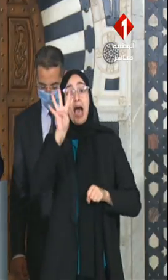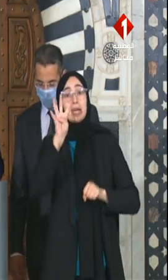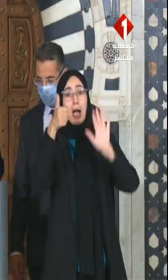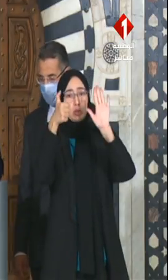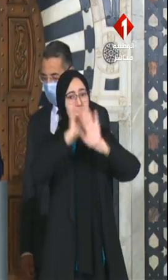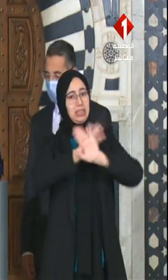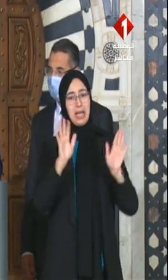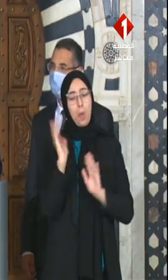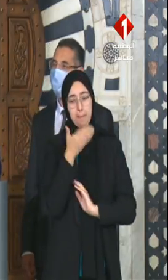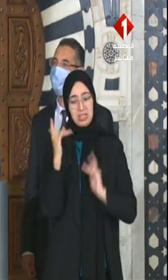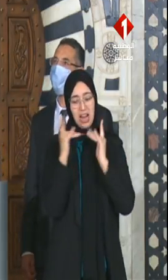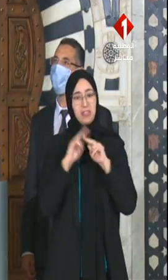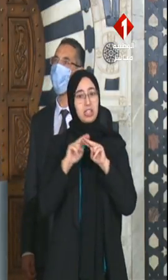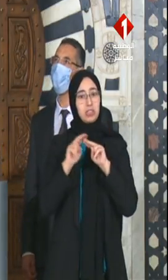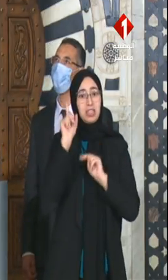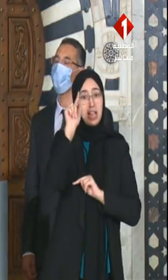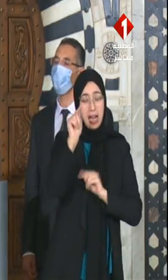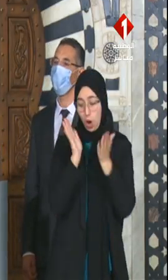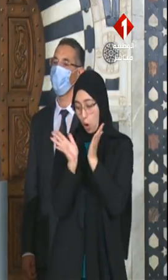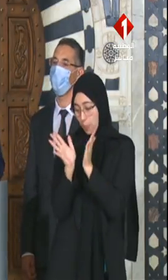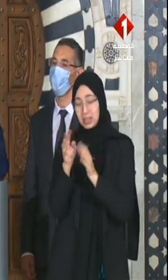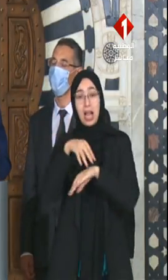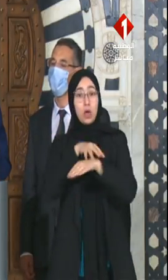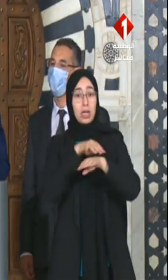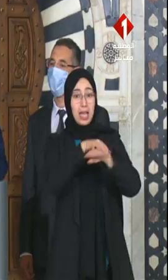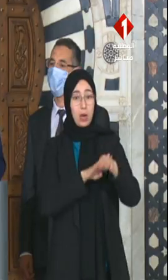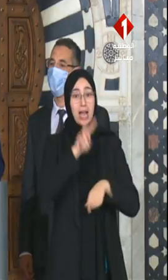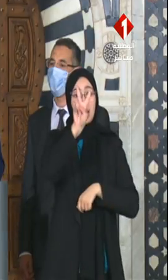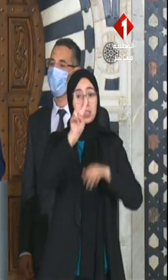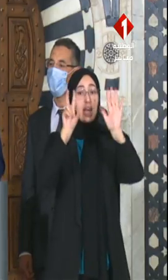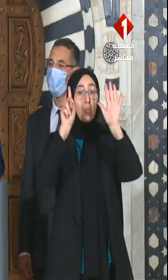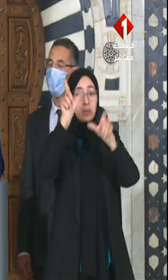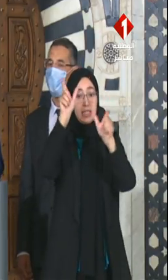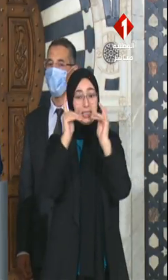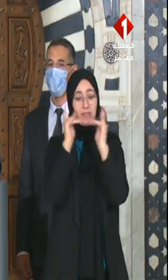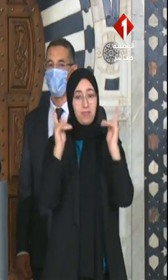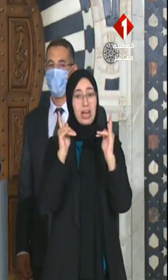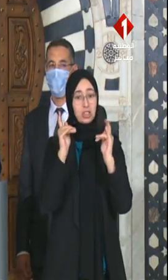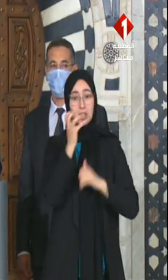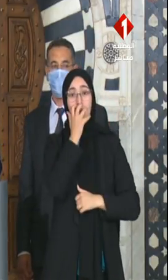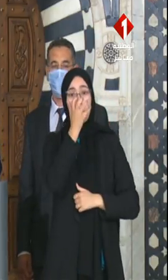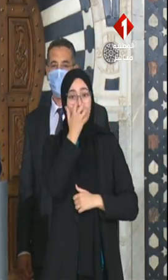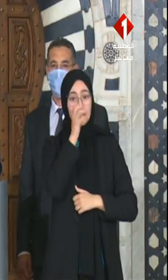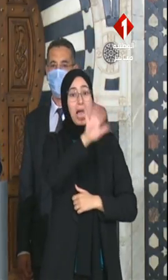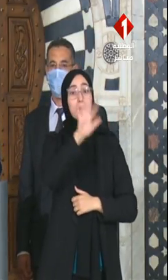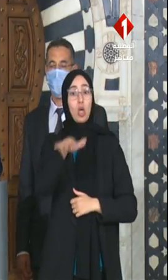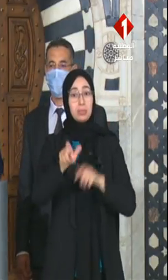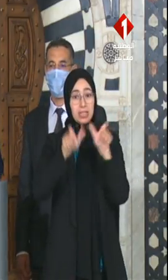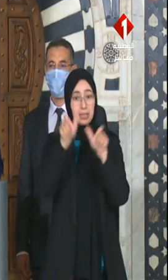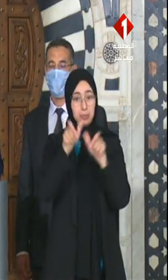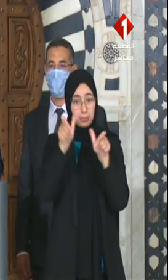مريض فقط. المستشفيات الجهوية عندنا 82 سرير إنعاش يقيم به حاليا 55